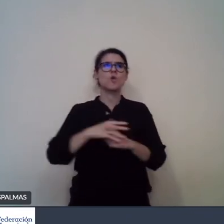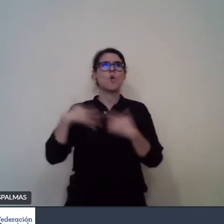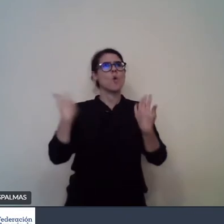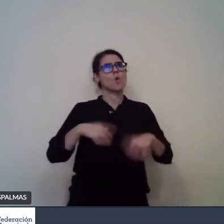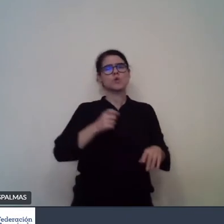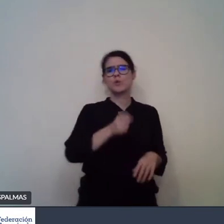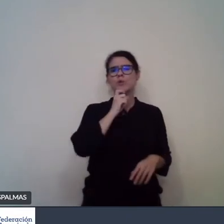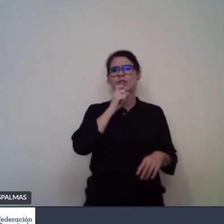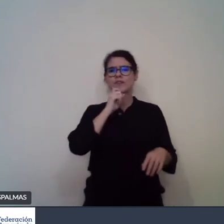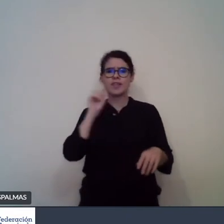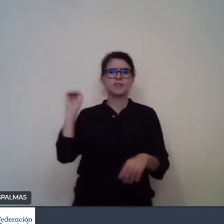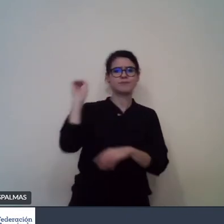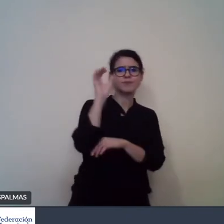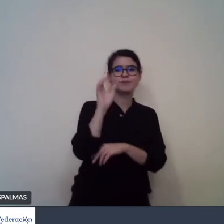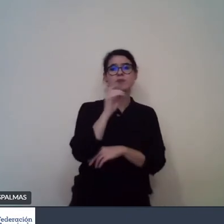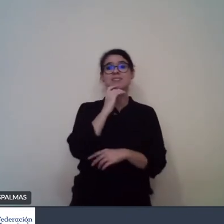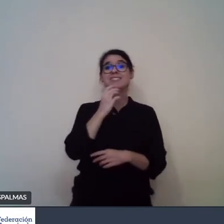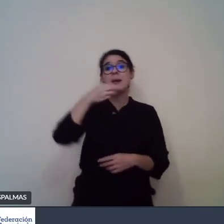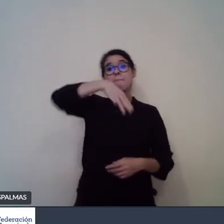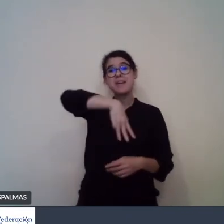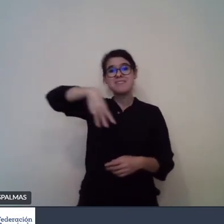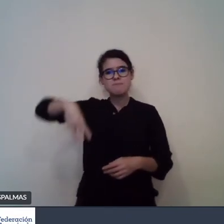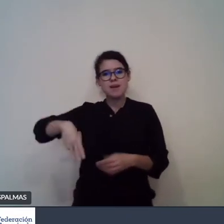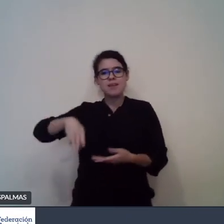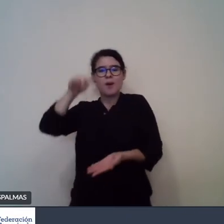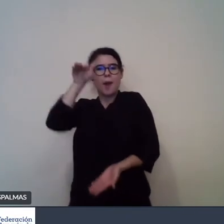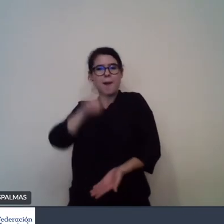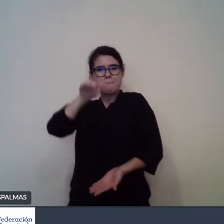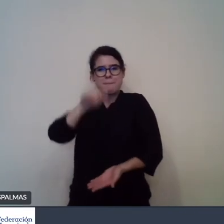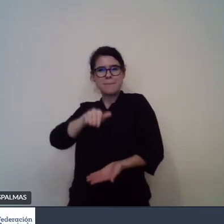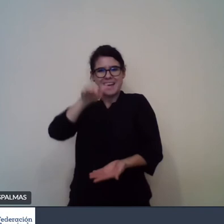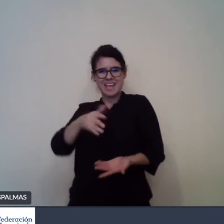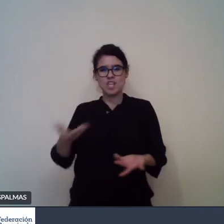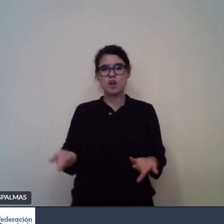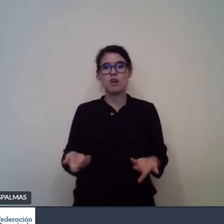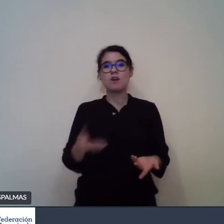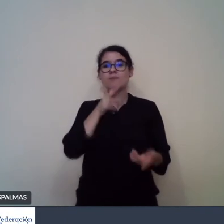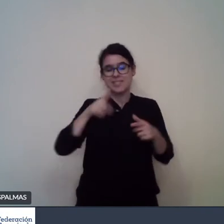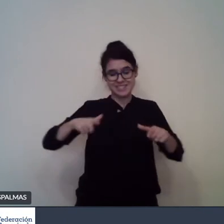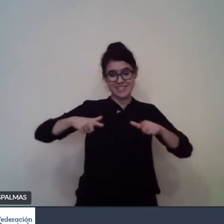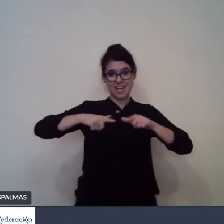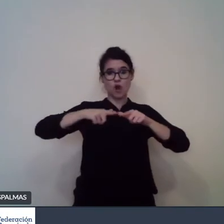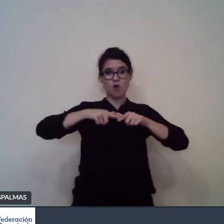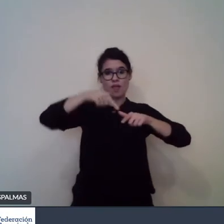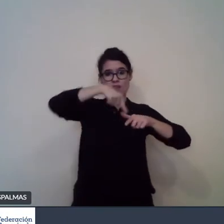mismatch con el pequeño defendiendo por el otro lado en la triangulación de poste alto, poste bajo.